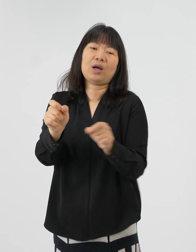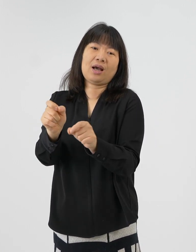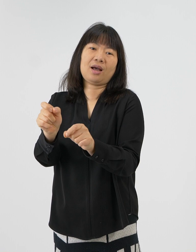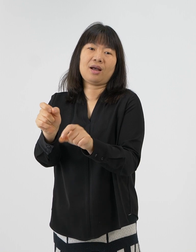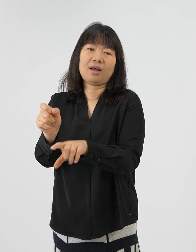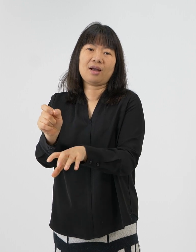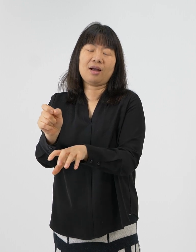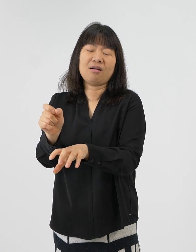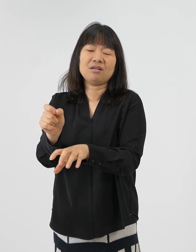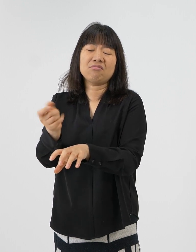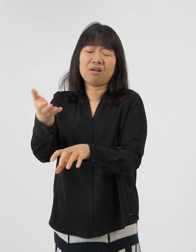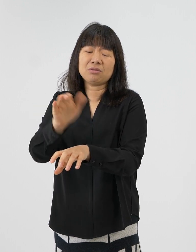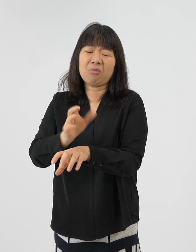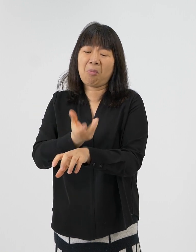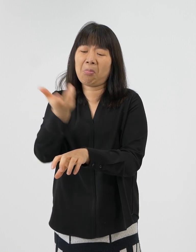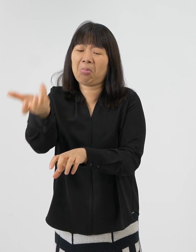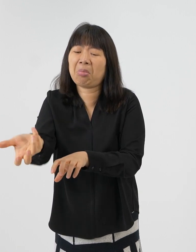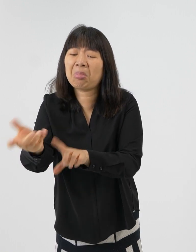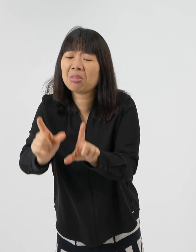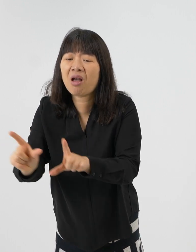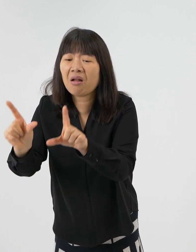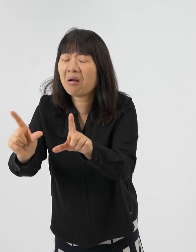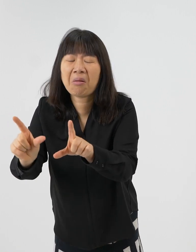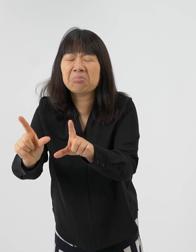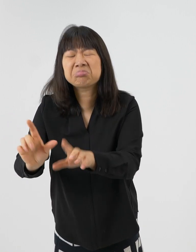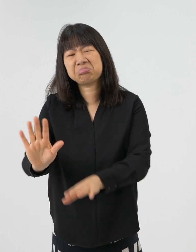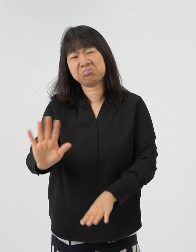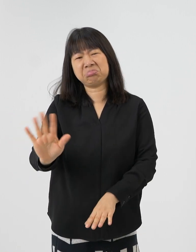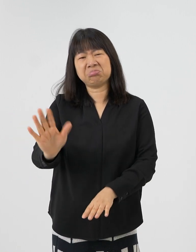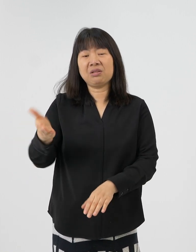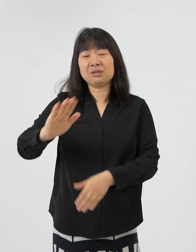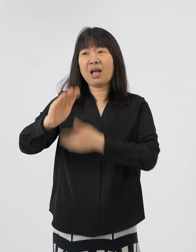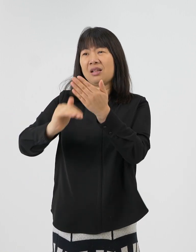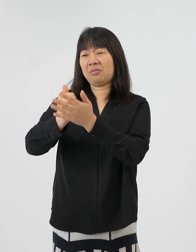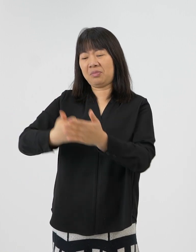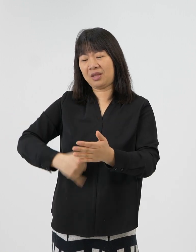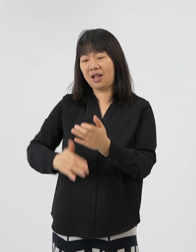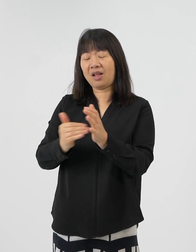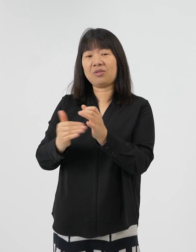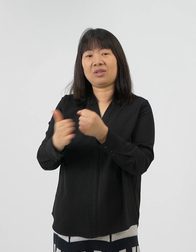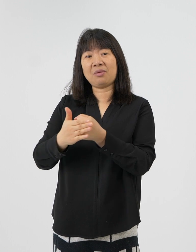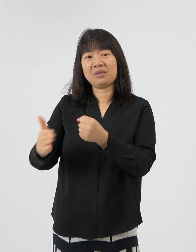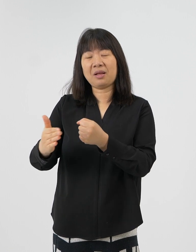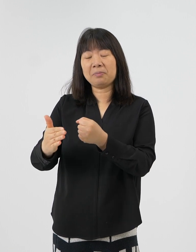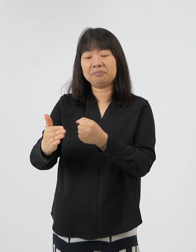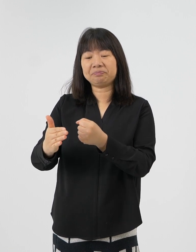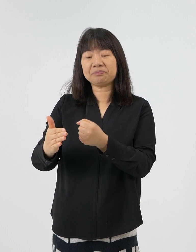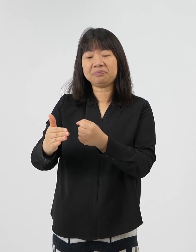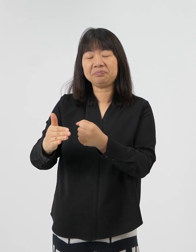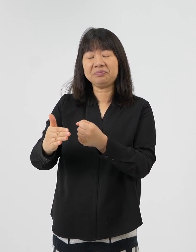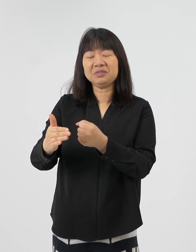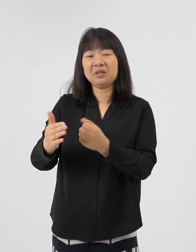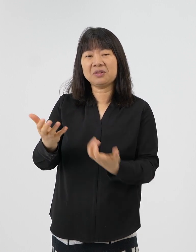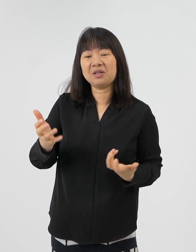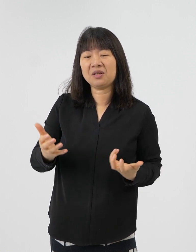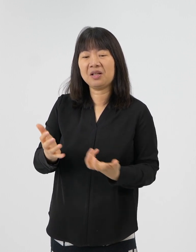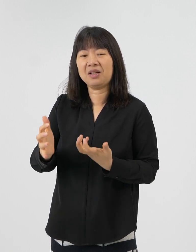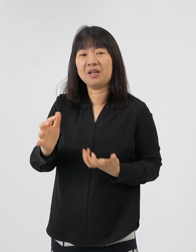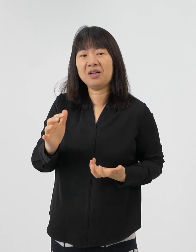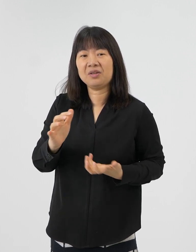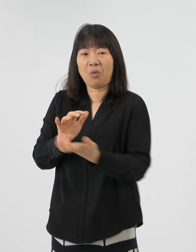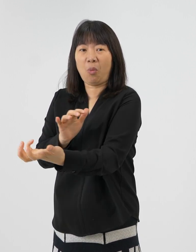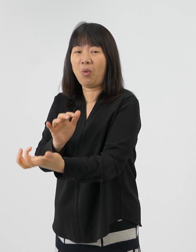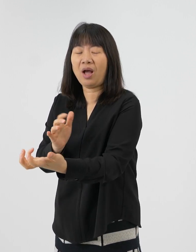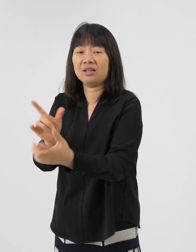뭐 들어가 살 때는 아니고, 그래도 명색이 하나님의 자녀인데 거기 들어가 살 때는 아니고 돈만 벌면